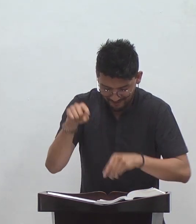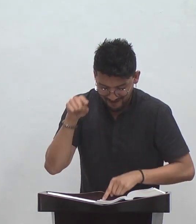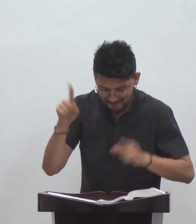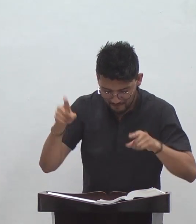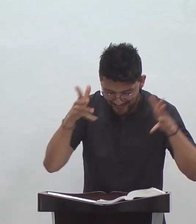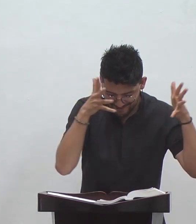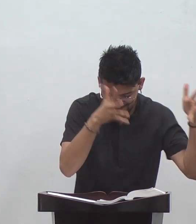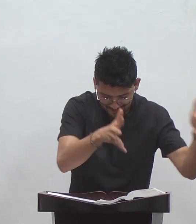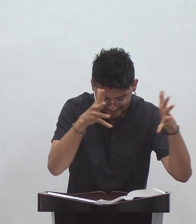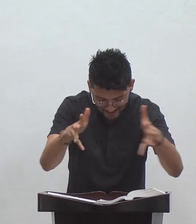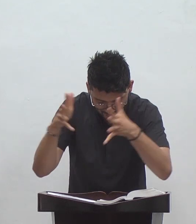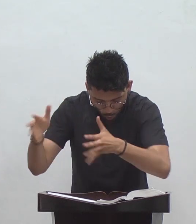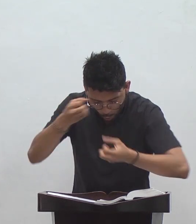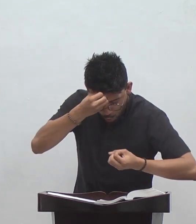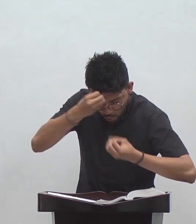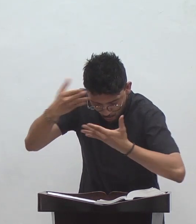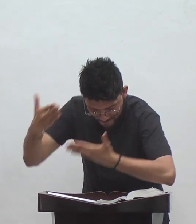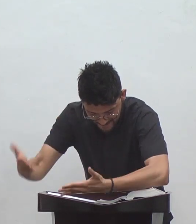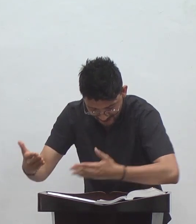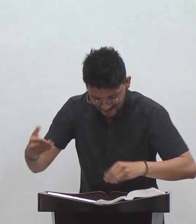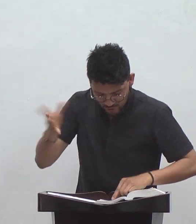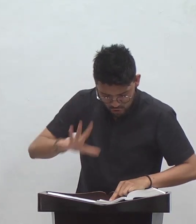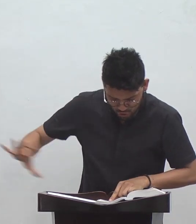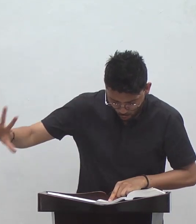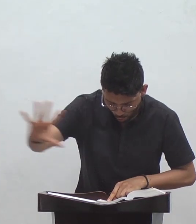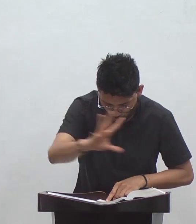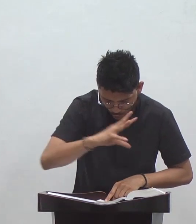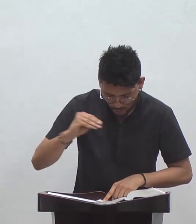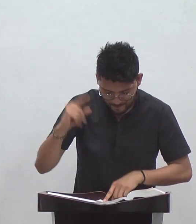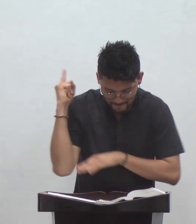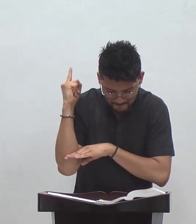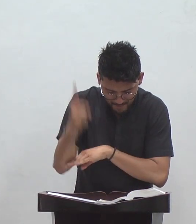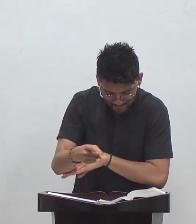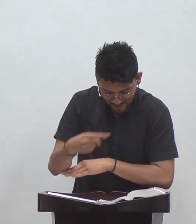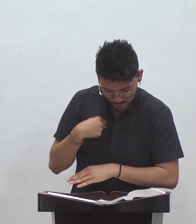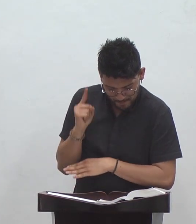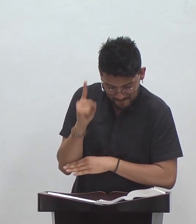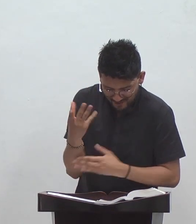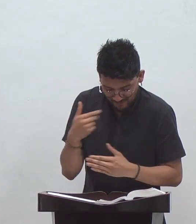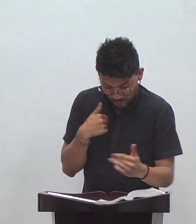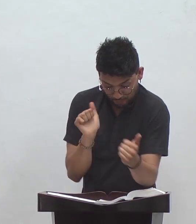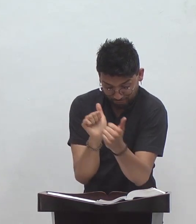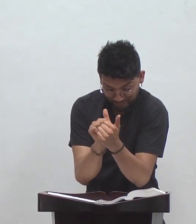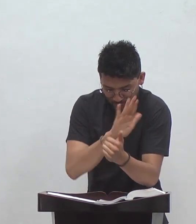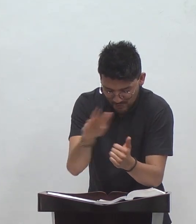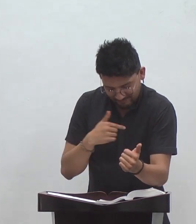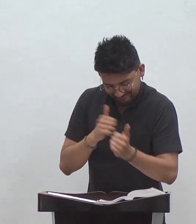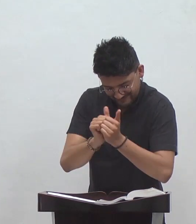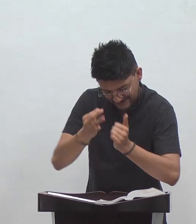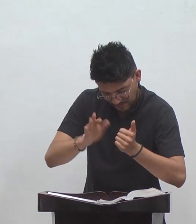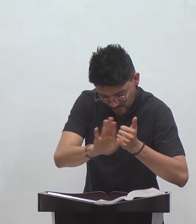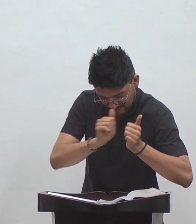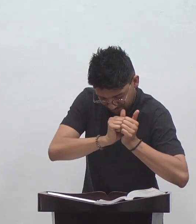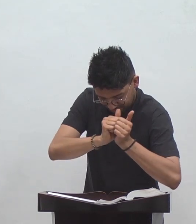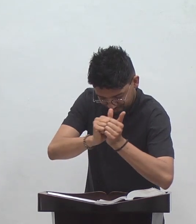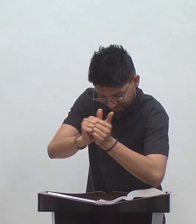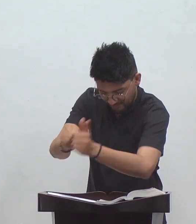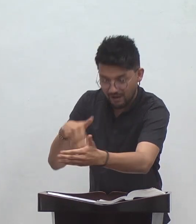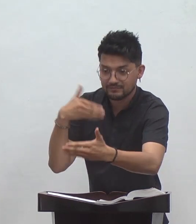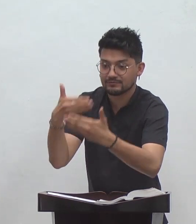del Espíritu Santo, enseñándoles que guarden todas las cosas que os he mandado. Y he aquí, yo estoy con vosotros todos los días hasta